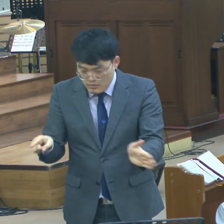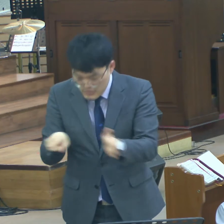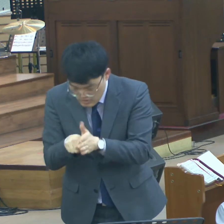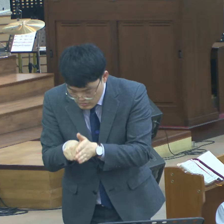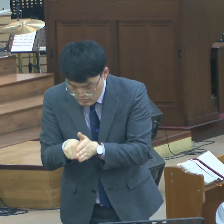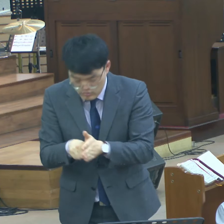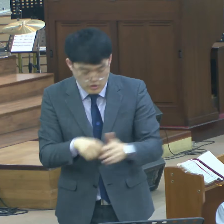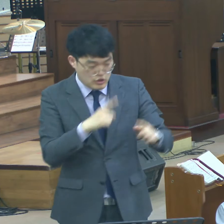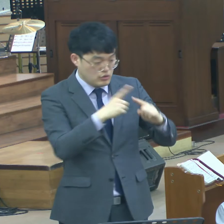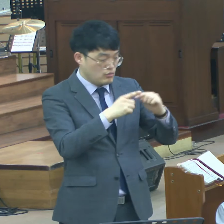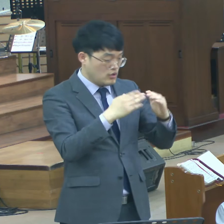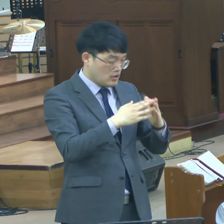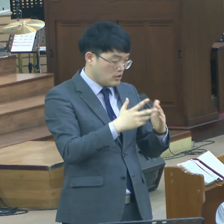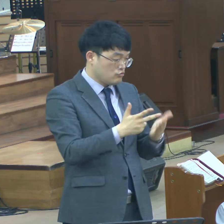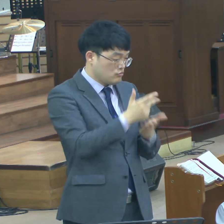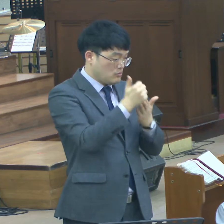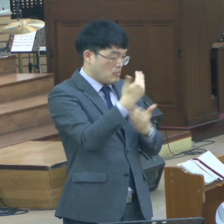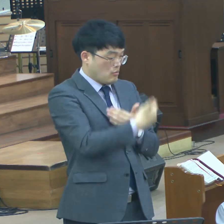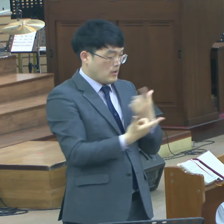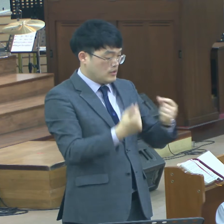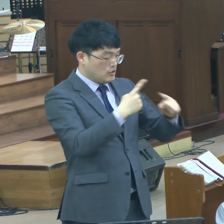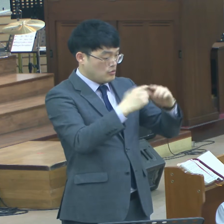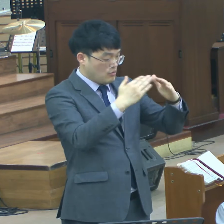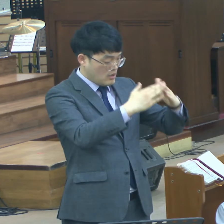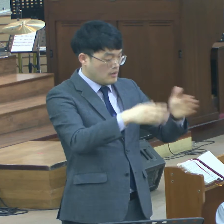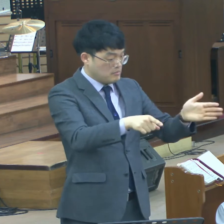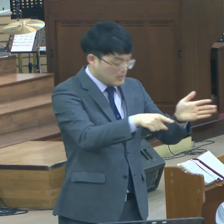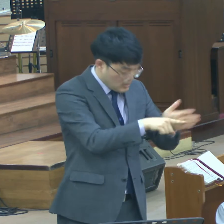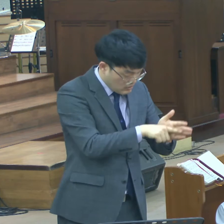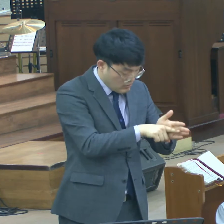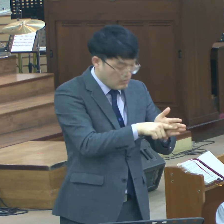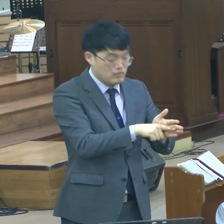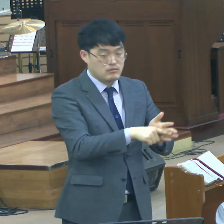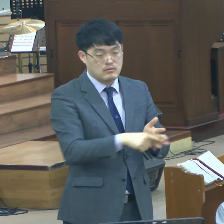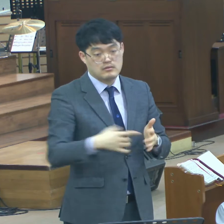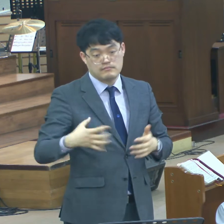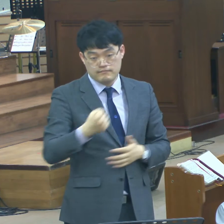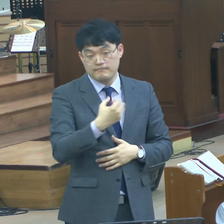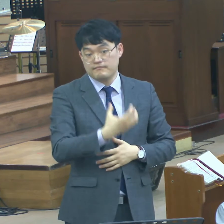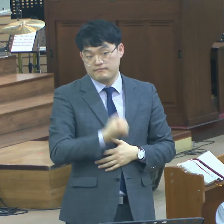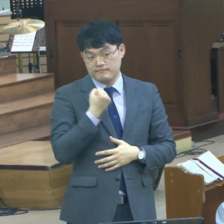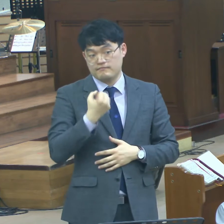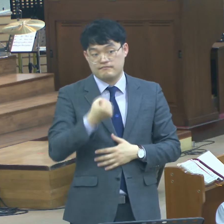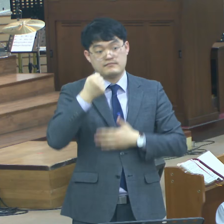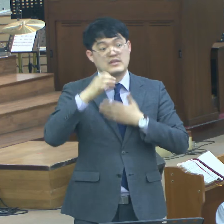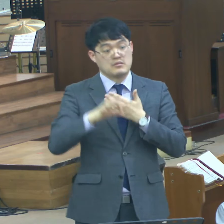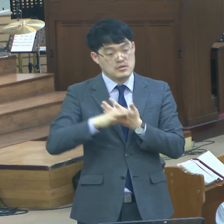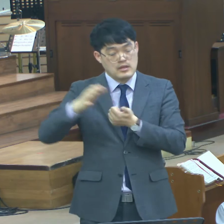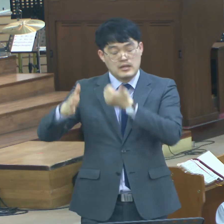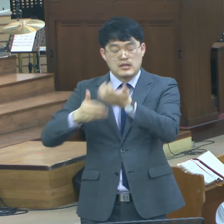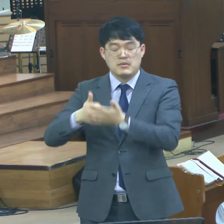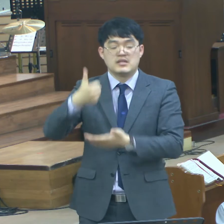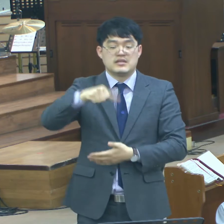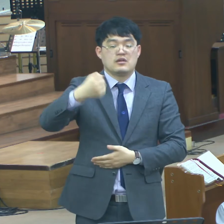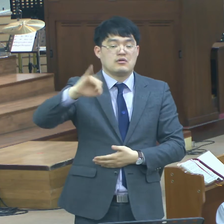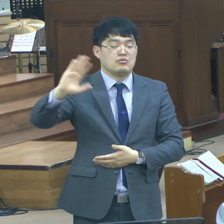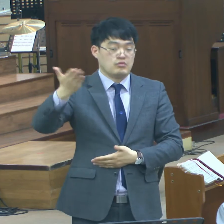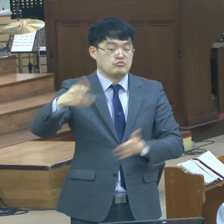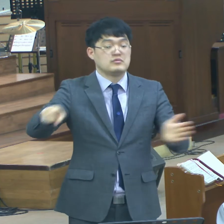이 교회가 주님의 몸된 교회라는 것이 느껴지고 믿어지면 그 믿음을 갖고 있다면 하나님의 자녀인 줄